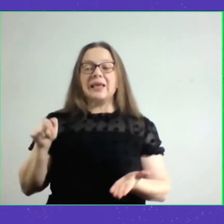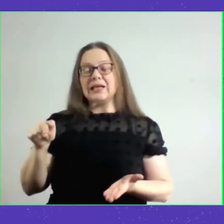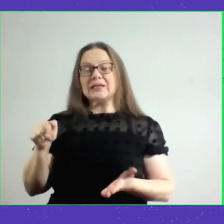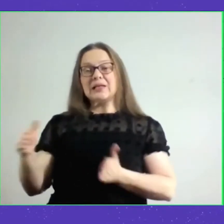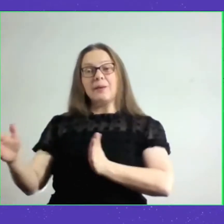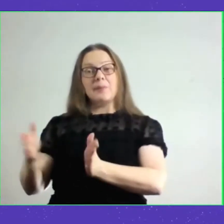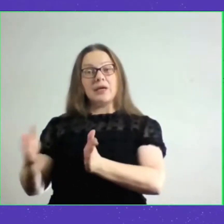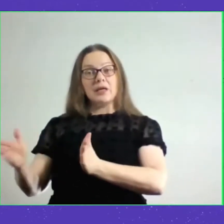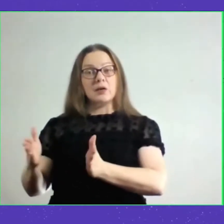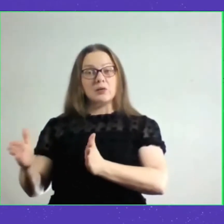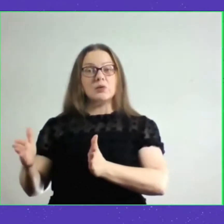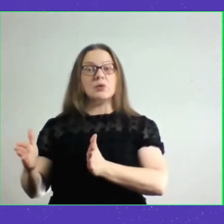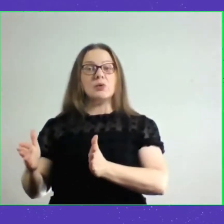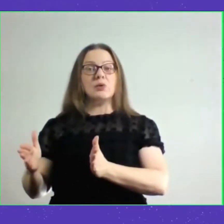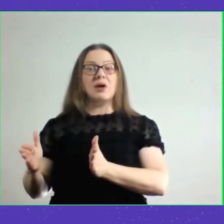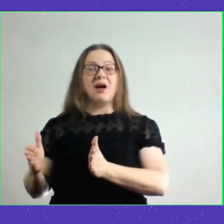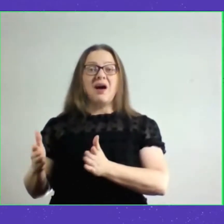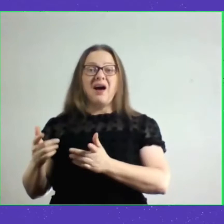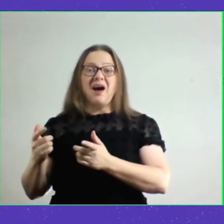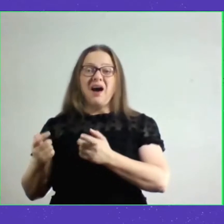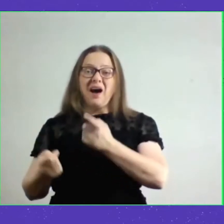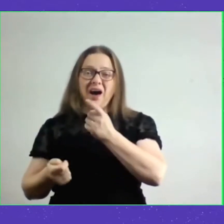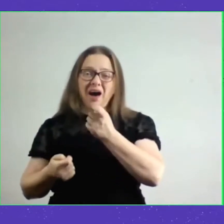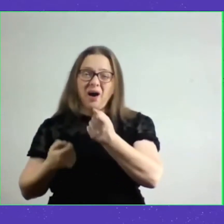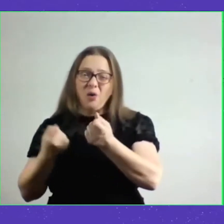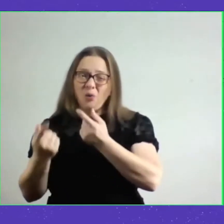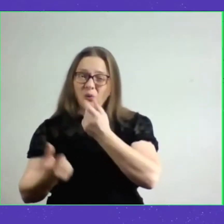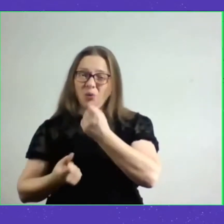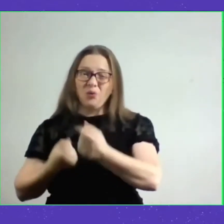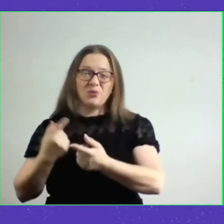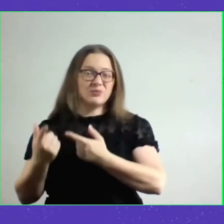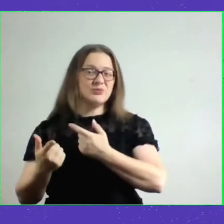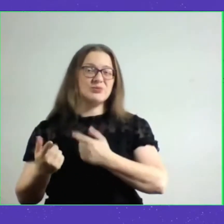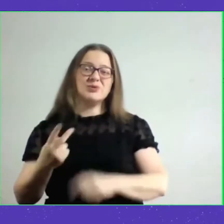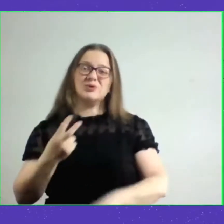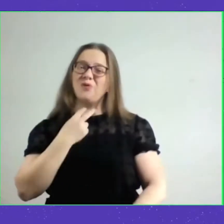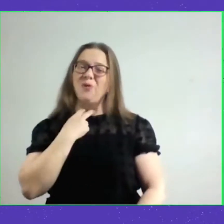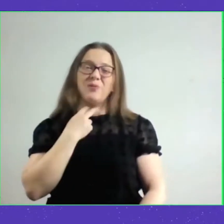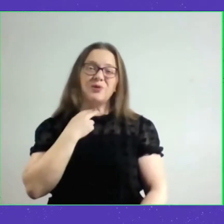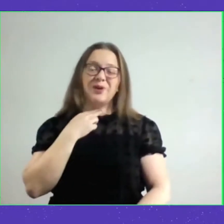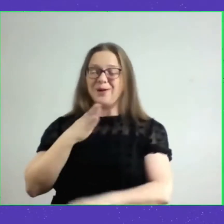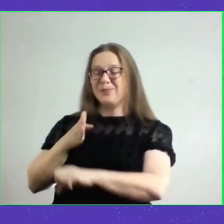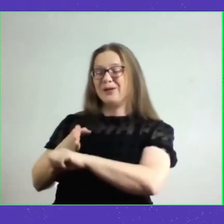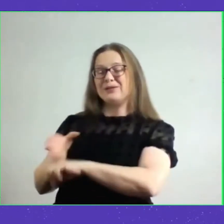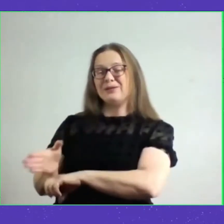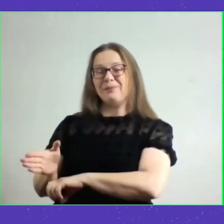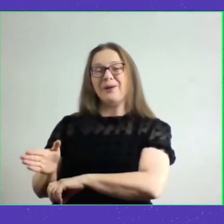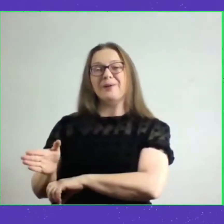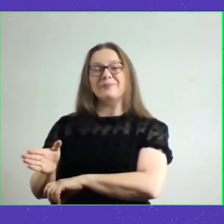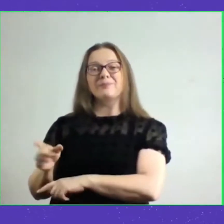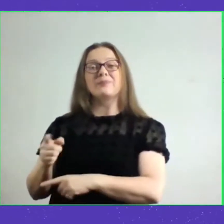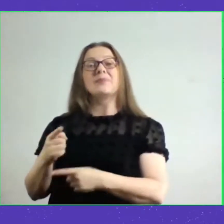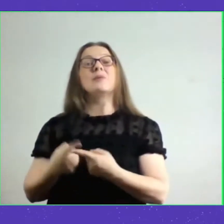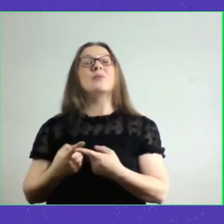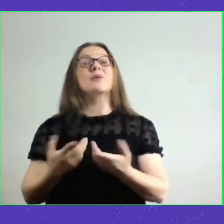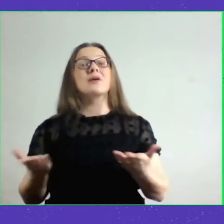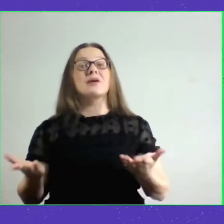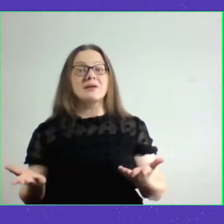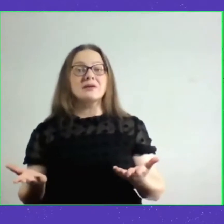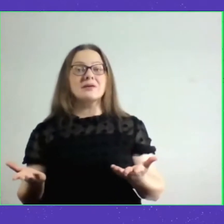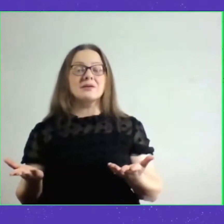gente vai ficar fora dessa esfera do reino, da manifestação do reino. Muita gente vai